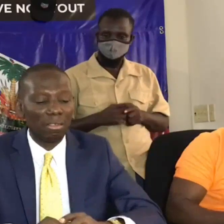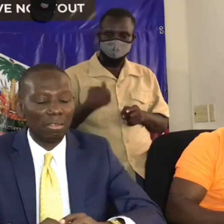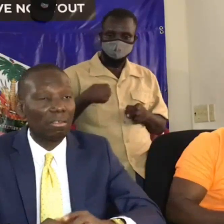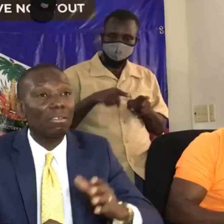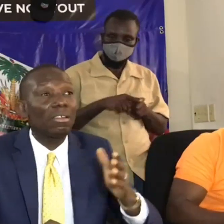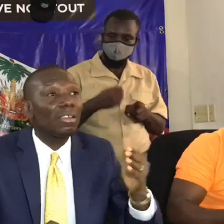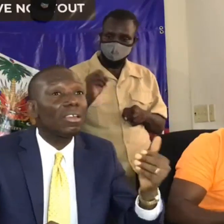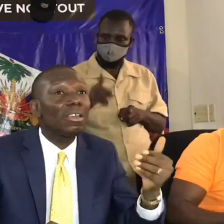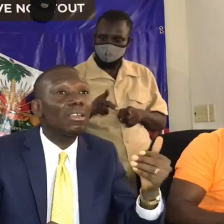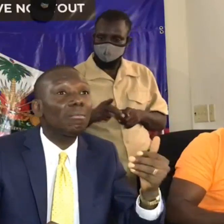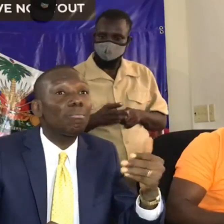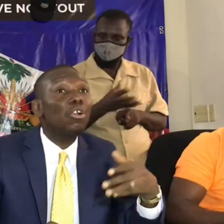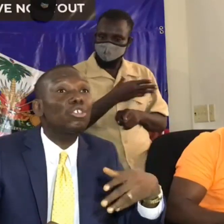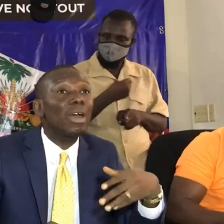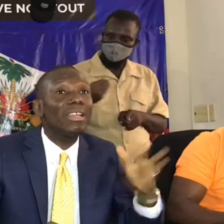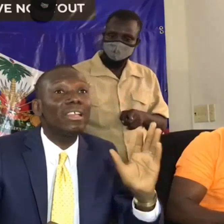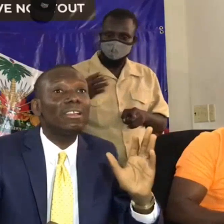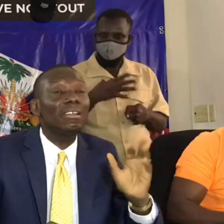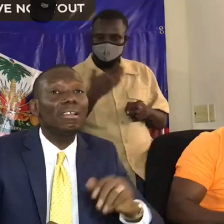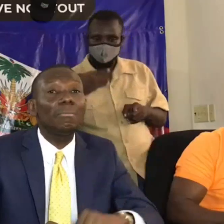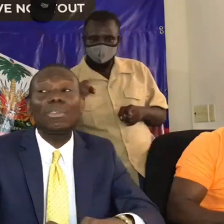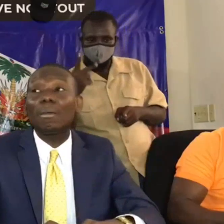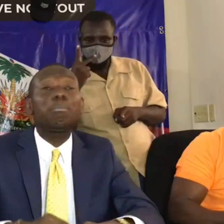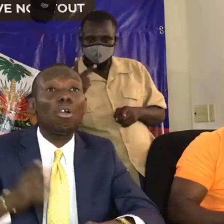Dossier et